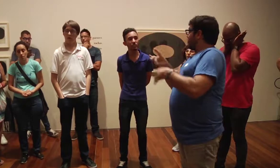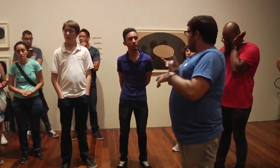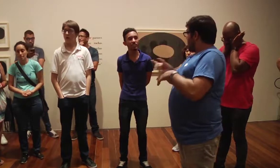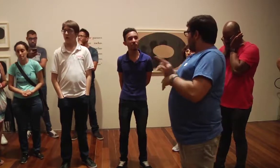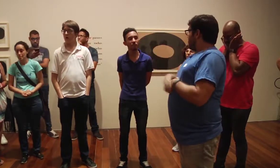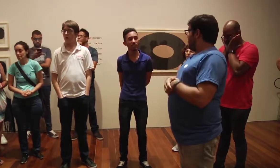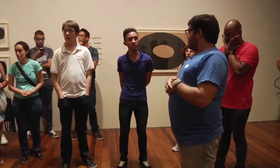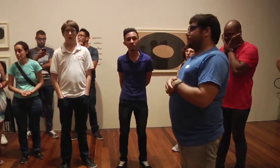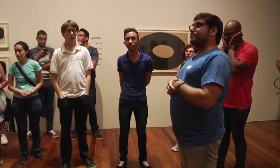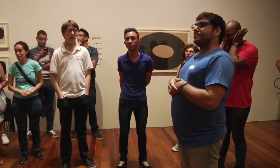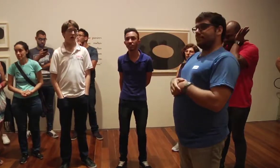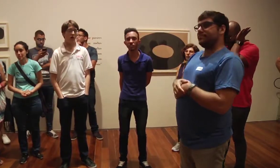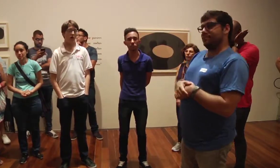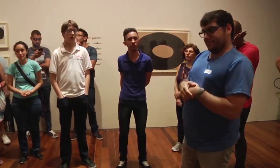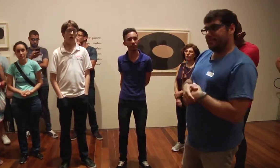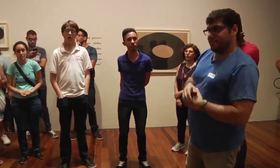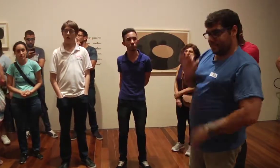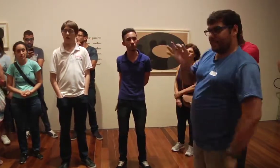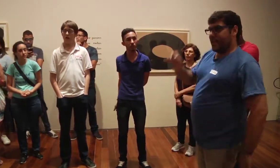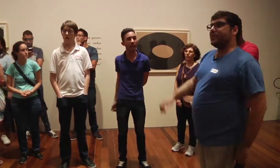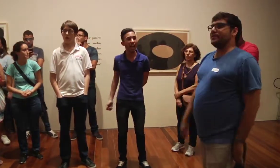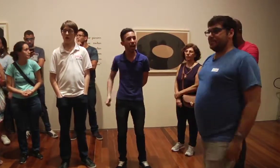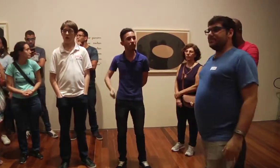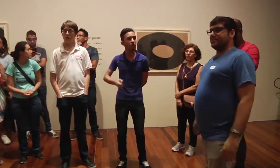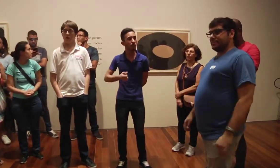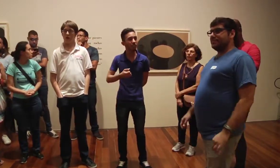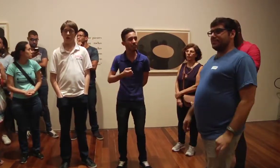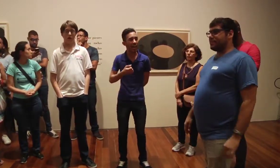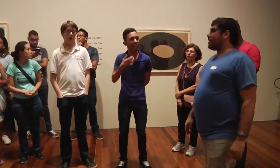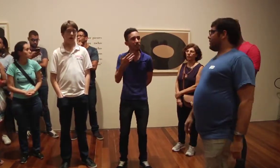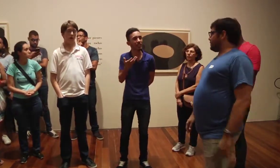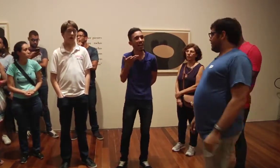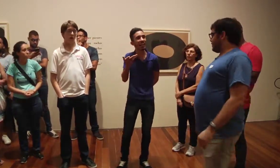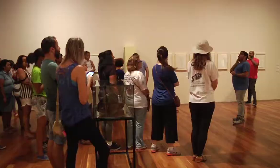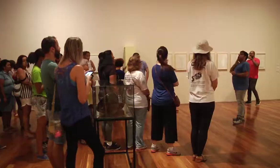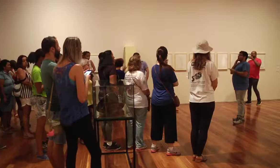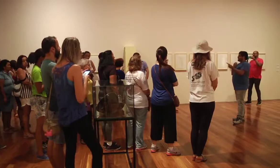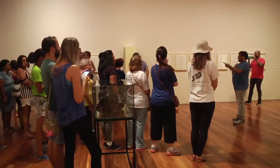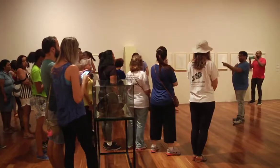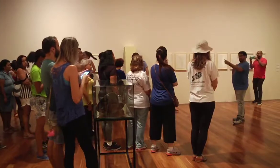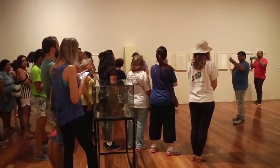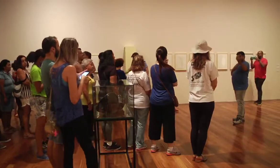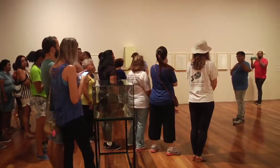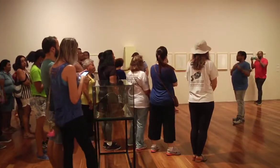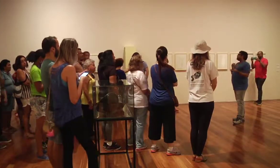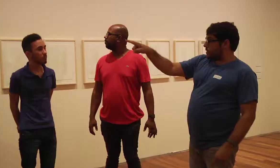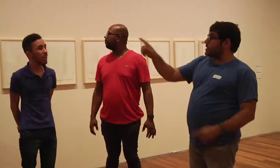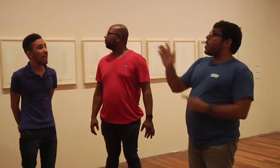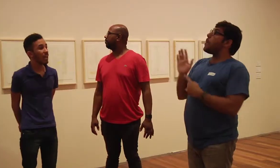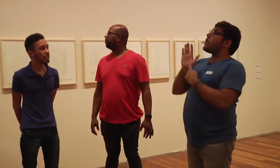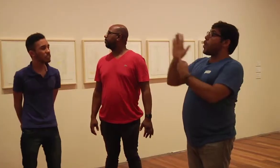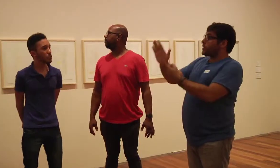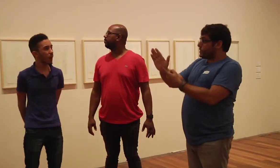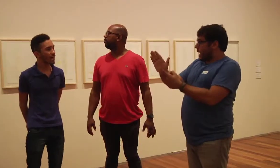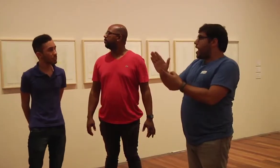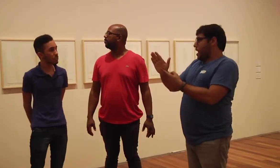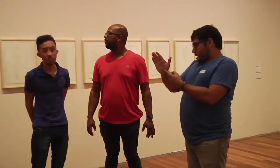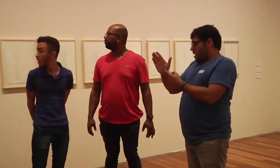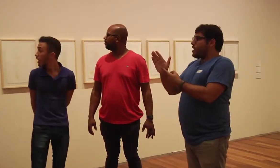justamente essa referência de trazer esse espaço escuro algo que pode alimentar nessa escuridão. Esses quadros,